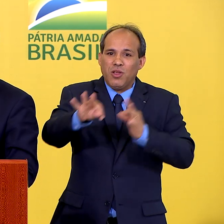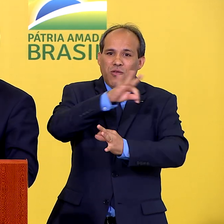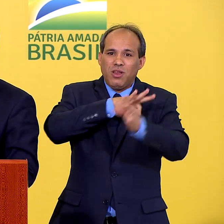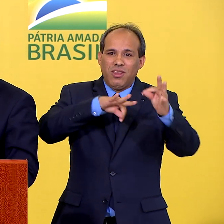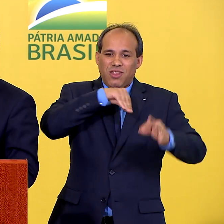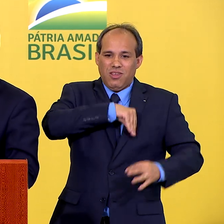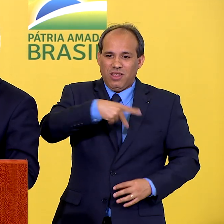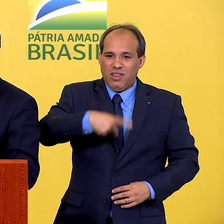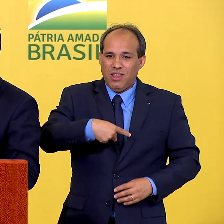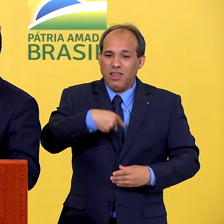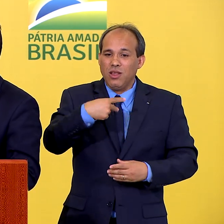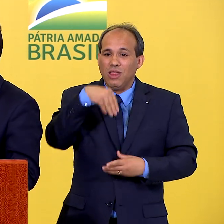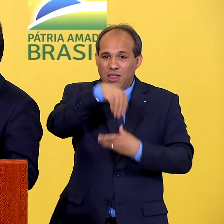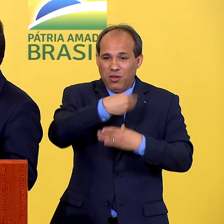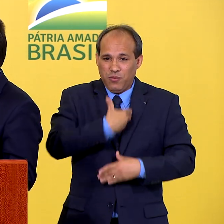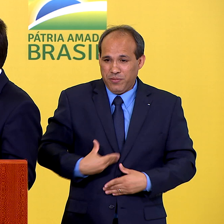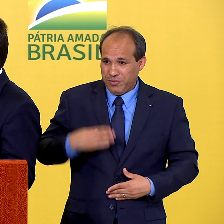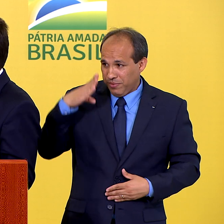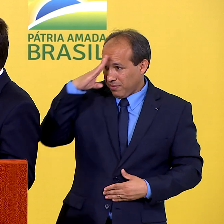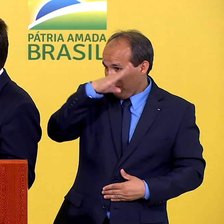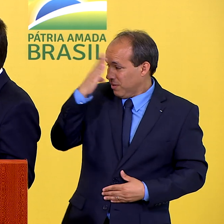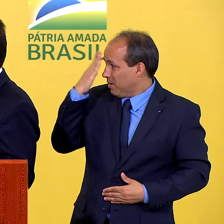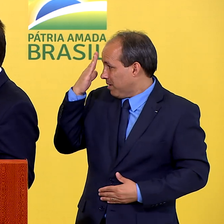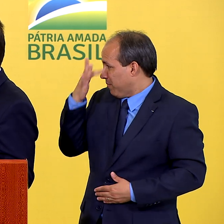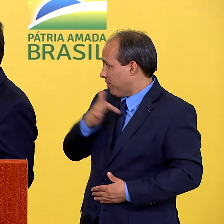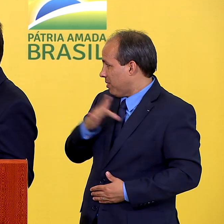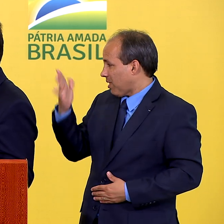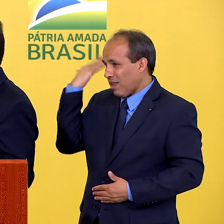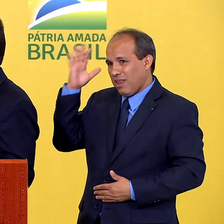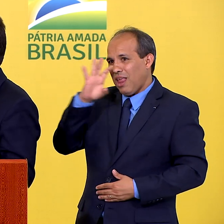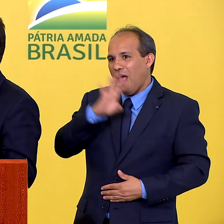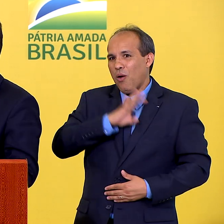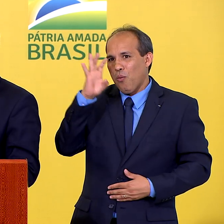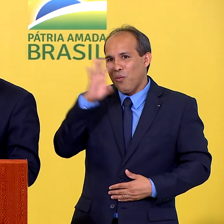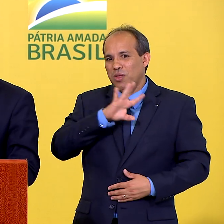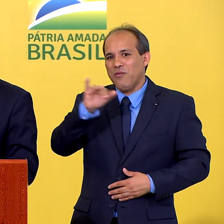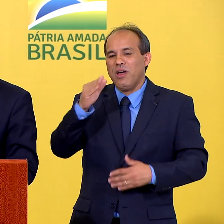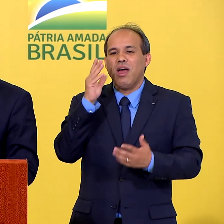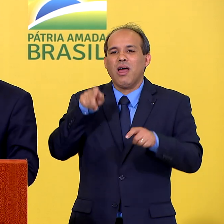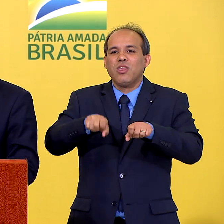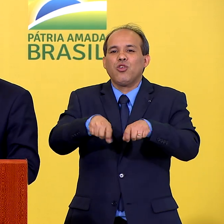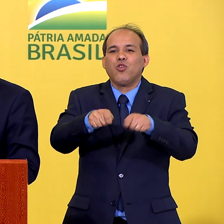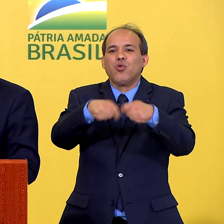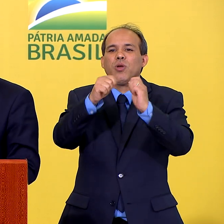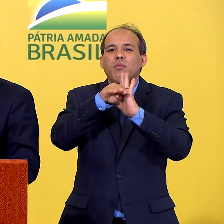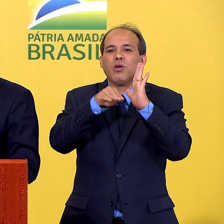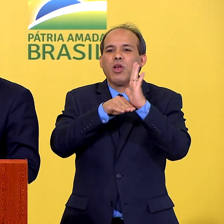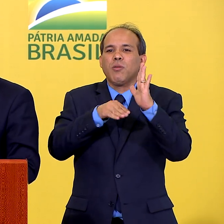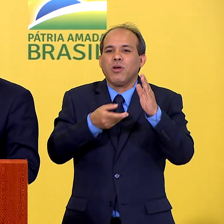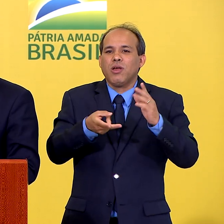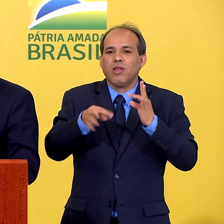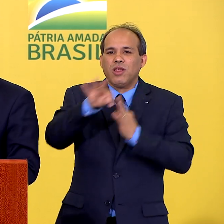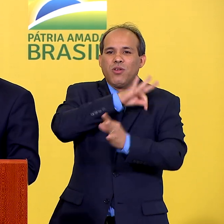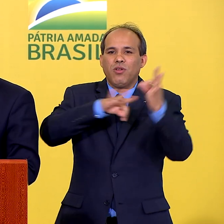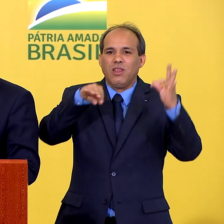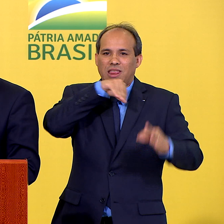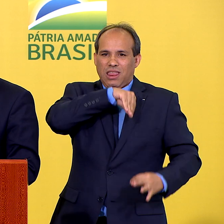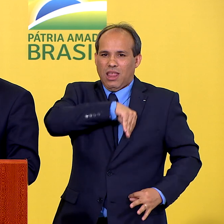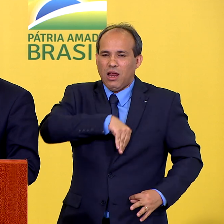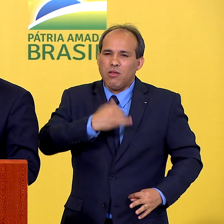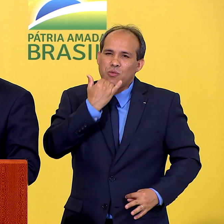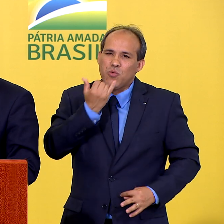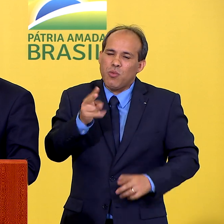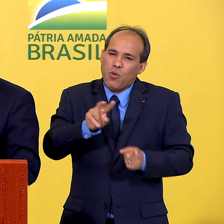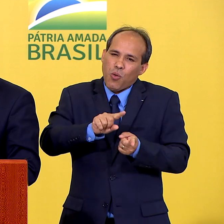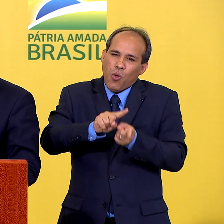Bolsonaro, aquele, Onyx, que atacavam dizendo que iria acabar com o programa de transferência de renda, nós conseguimos também,